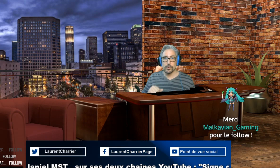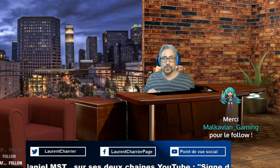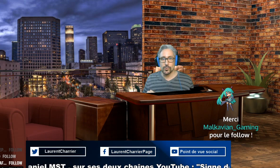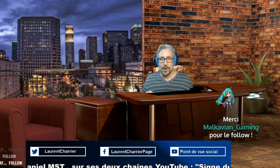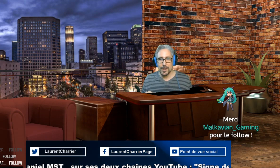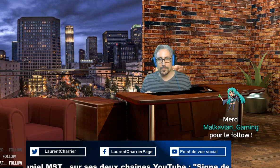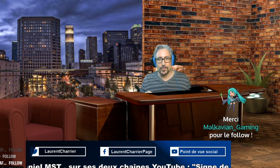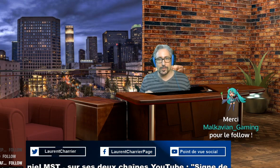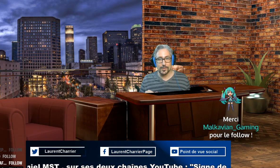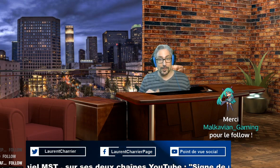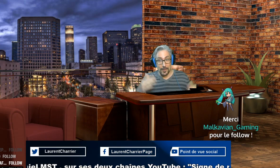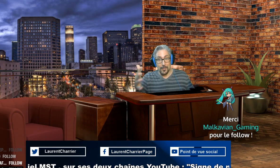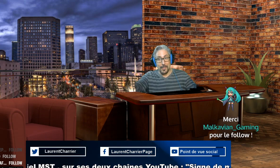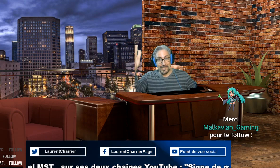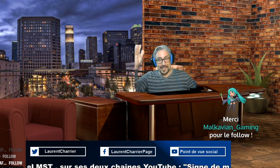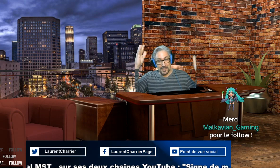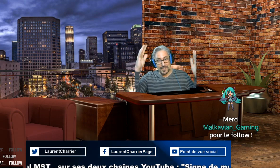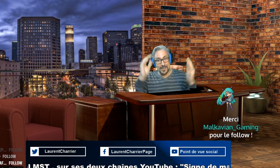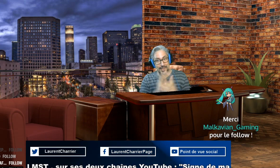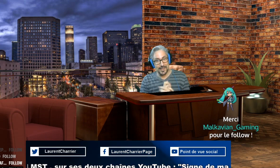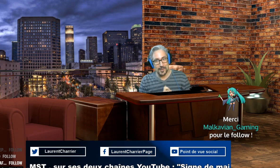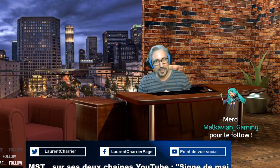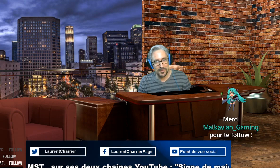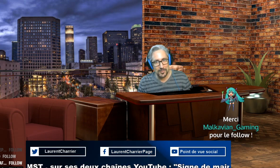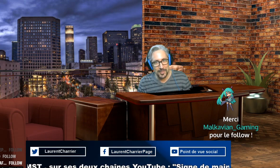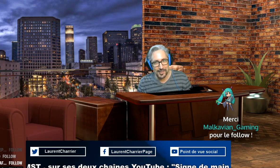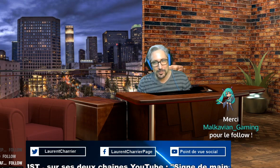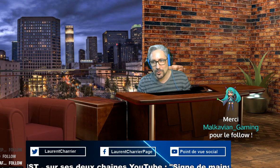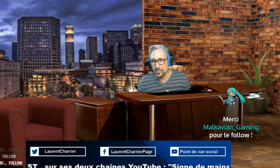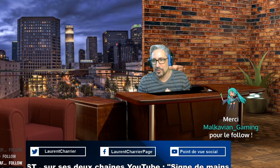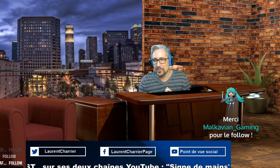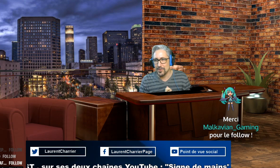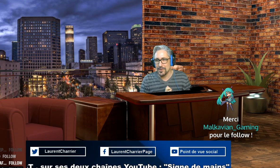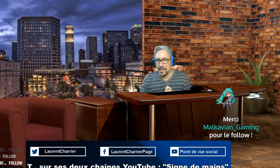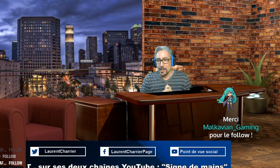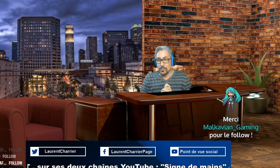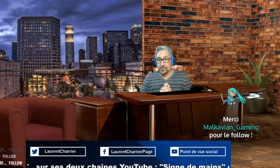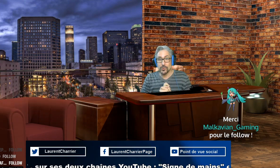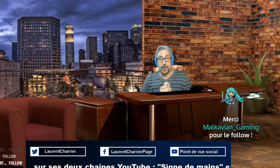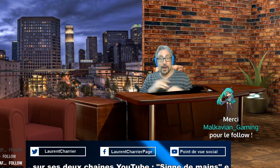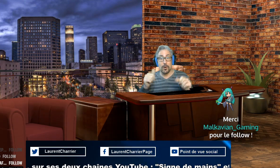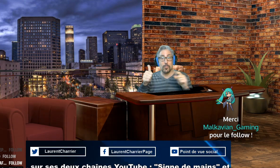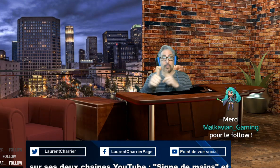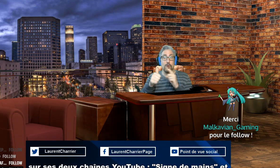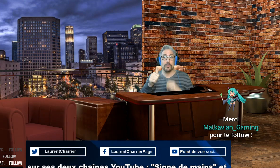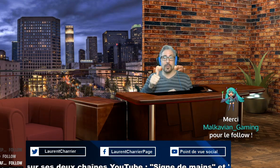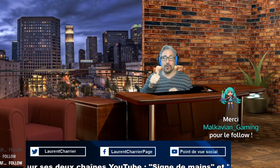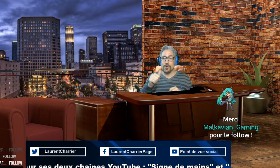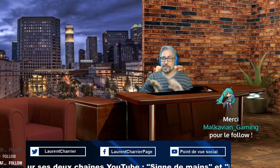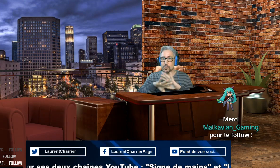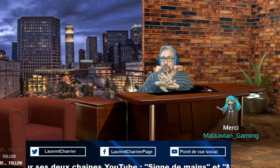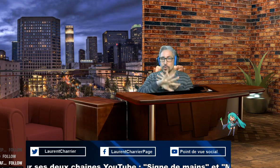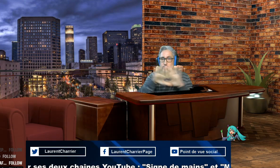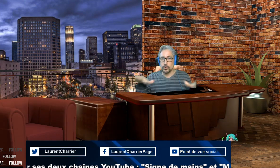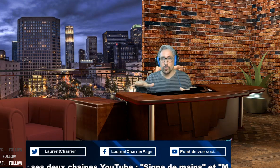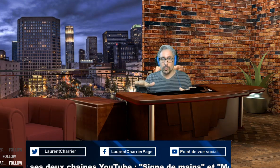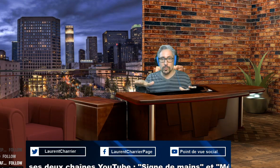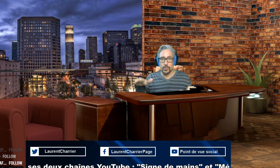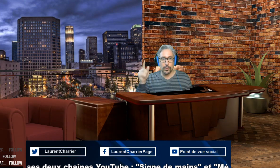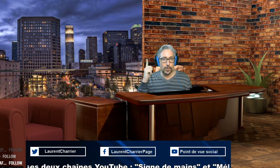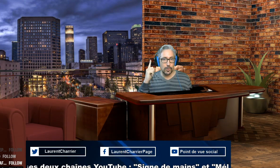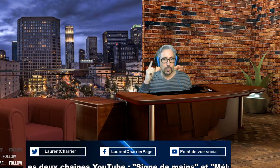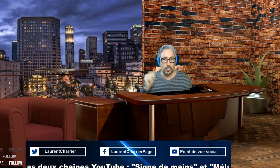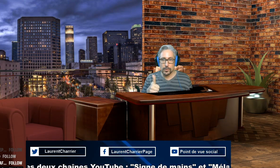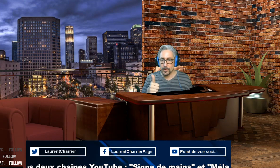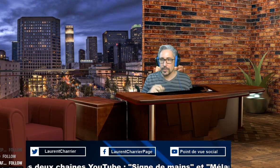Bonsoir, bonsoir à tous. Malkavian Gaming, bienvenue, merci beaucoup pour le follow. Bonsoir, alors premièrement, est-ce que tout le